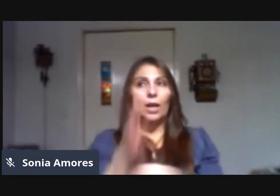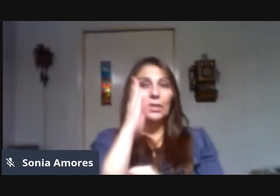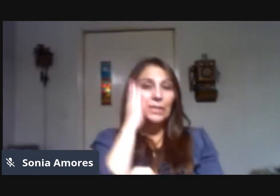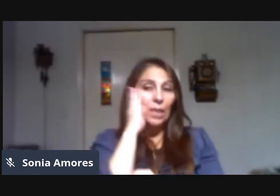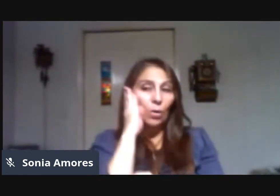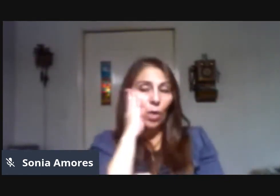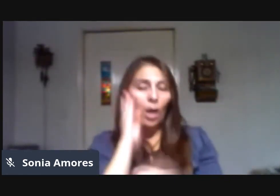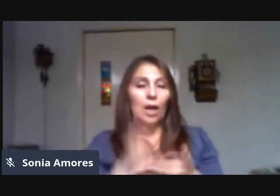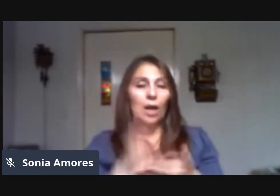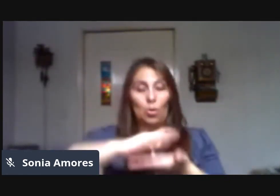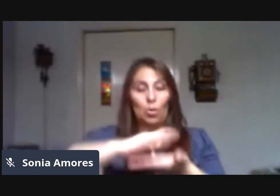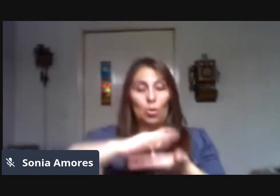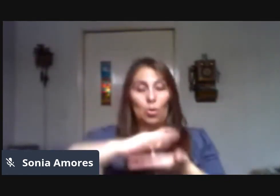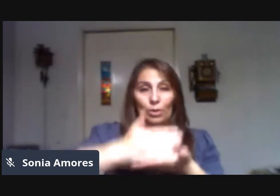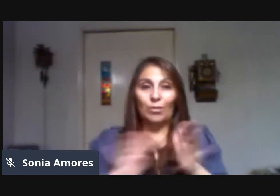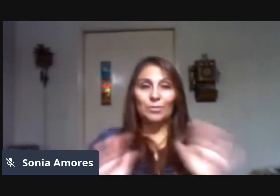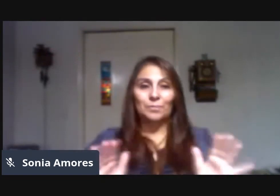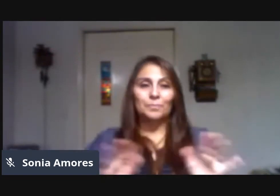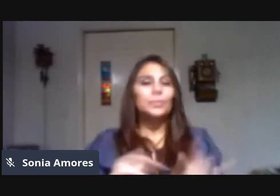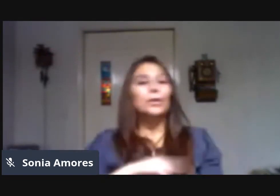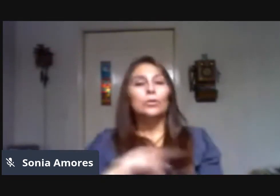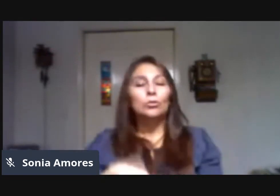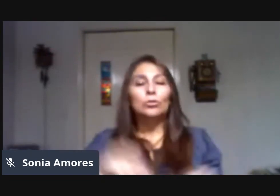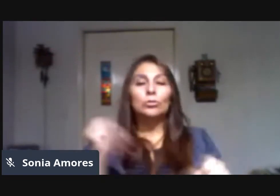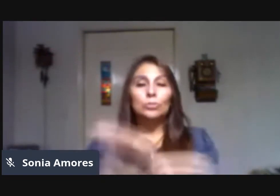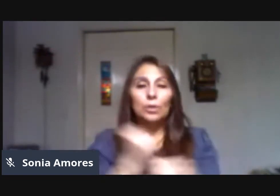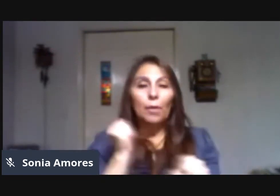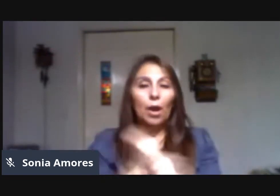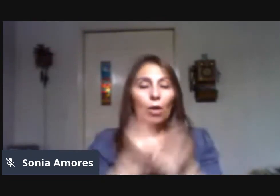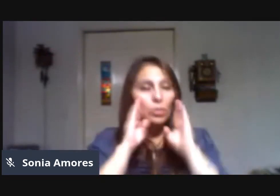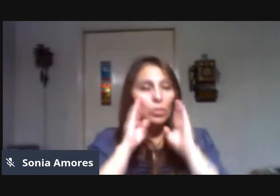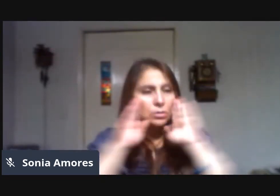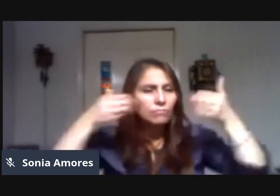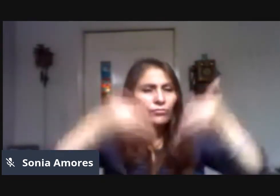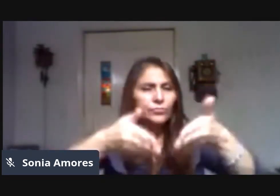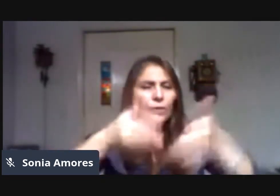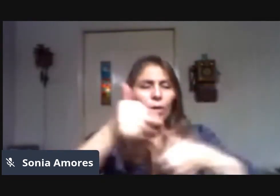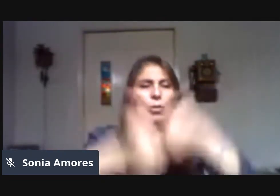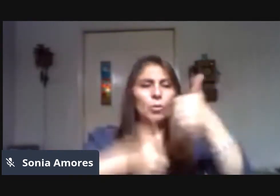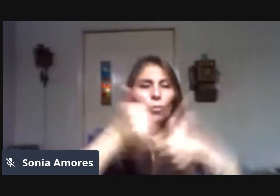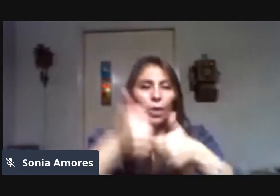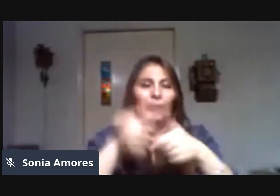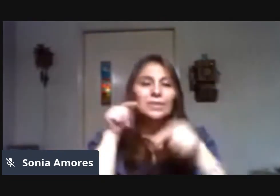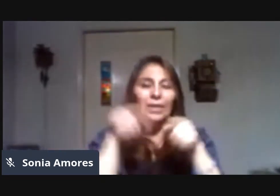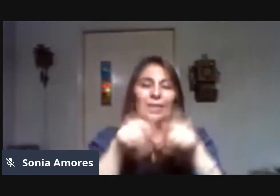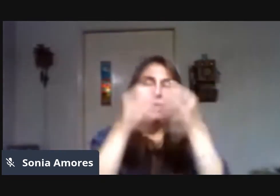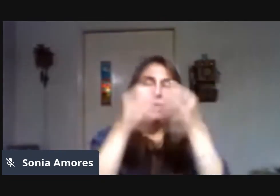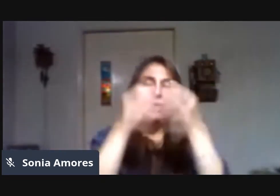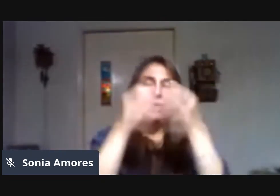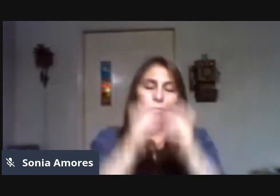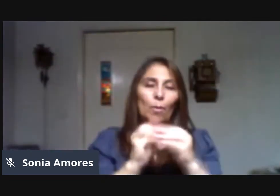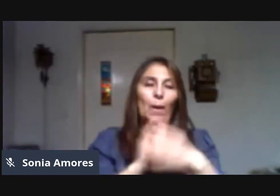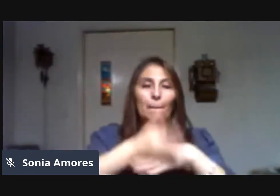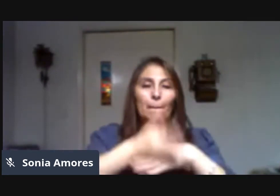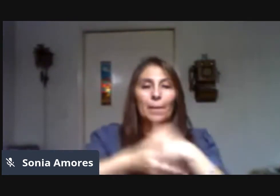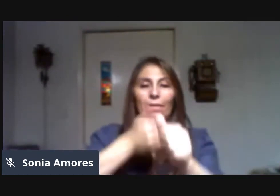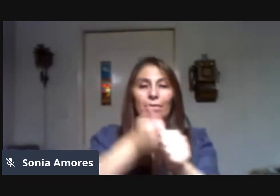computador, y ahora nuestras labores de emprendimiento estarán centrados en las mediaciones tecnológicas.